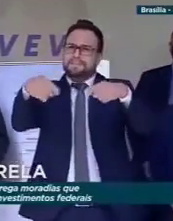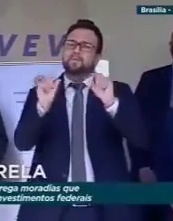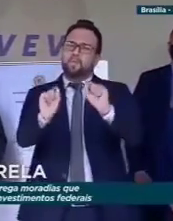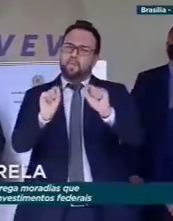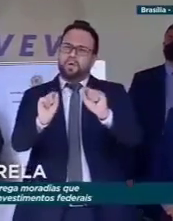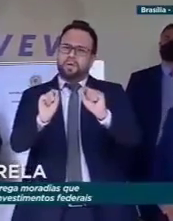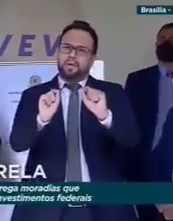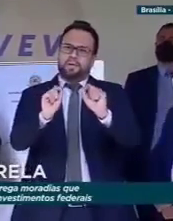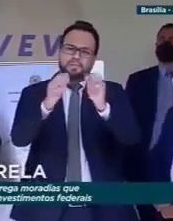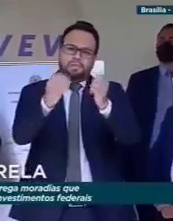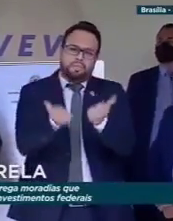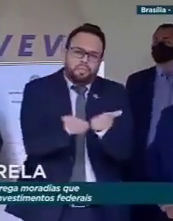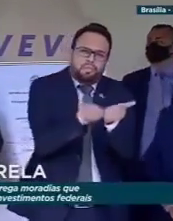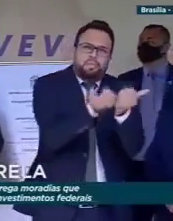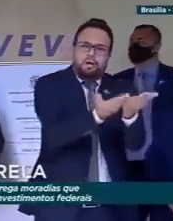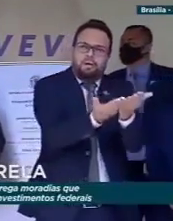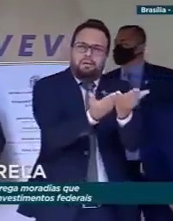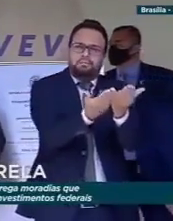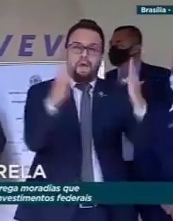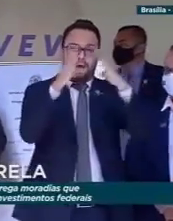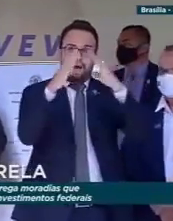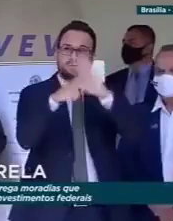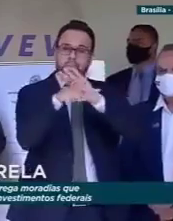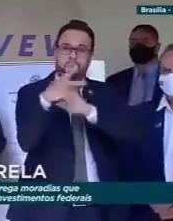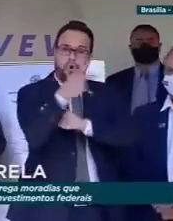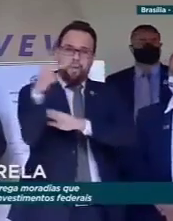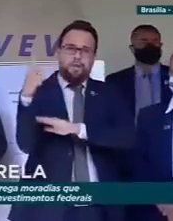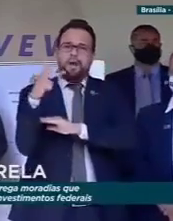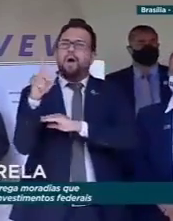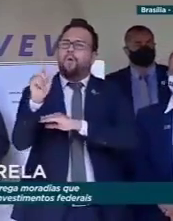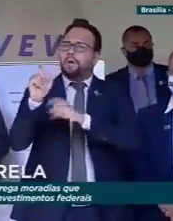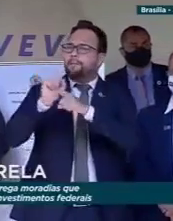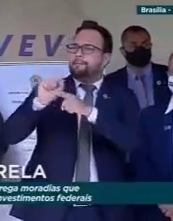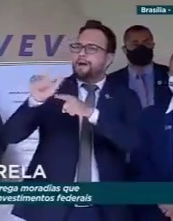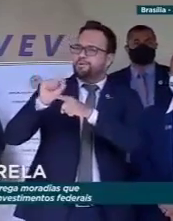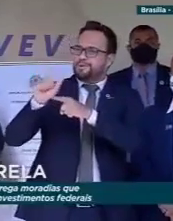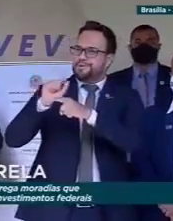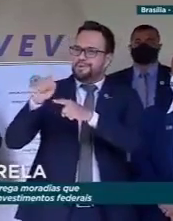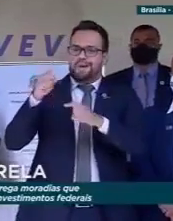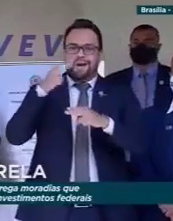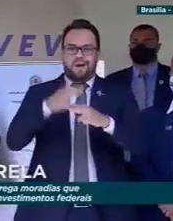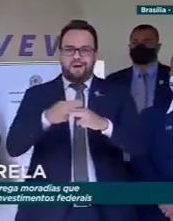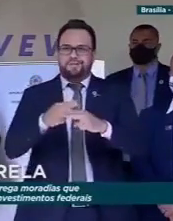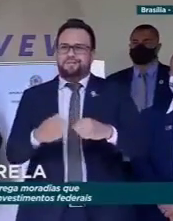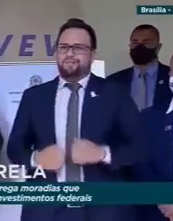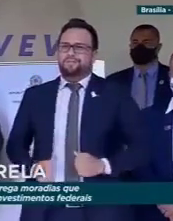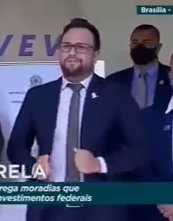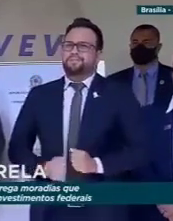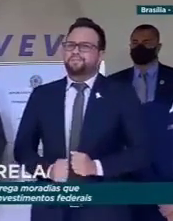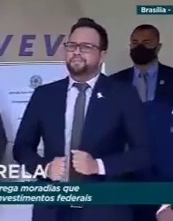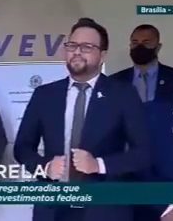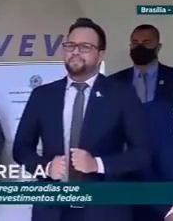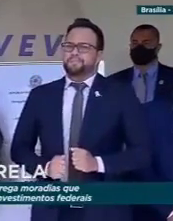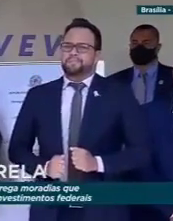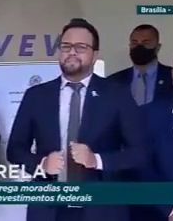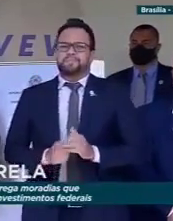um benefício. O imóvel aqui, patrocinado pela nossa Caixa Econômica Federal. É sinal que